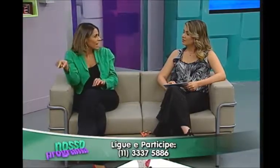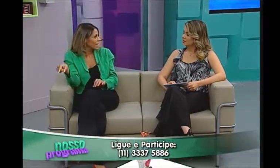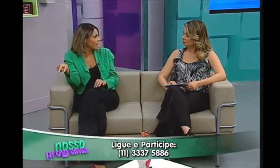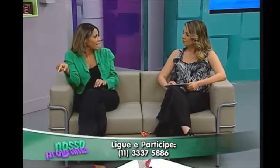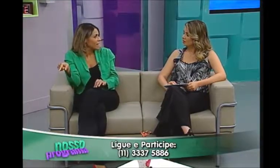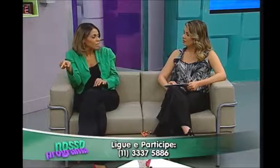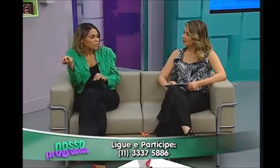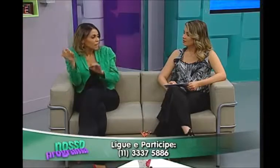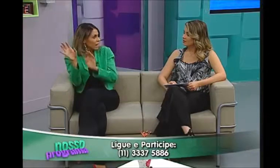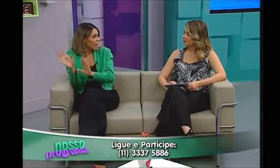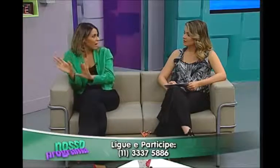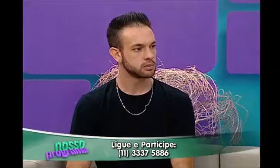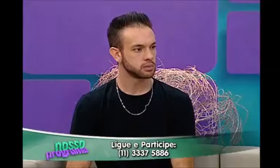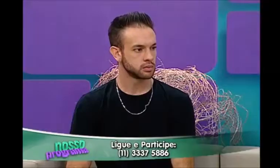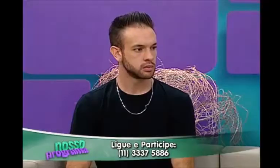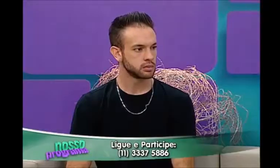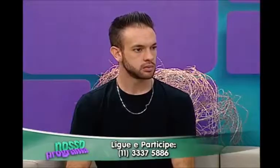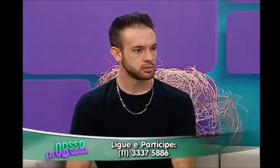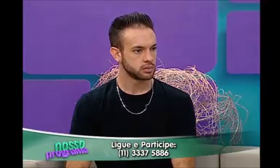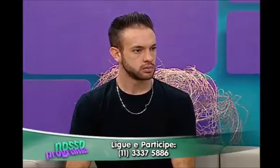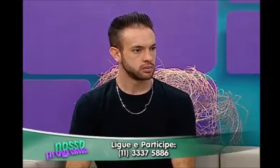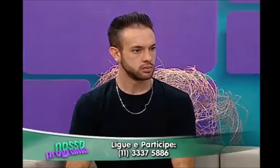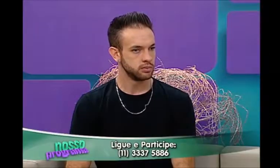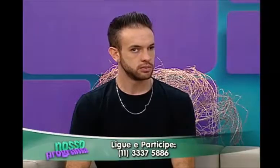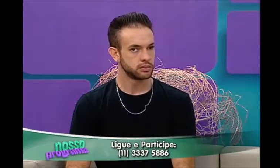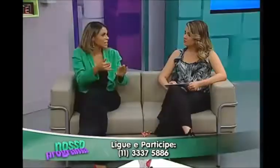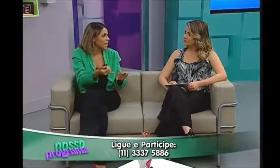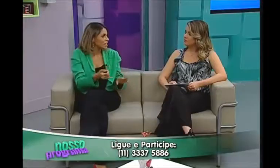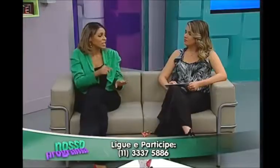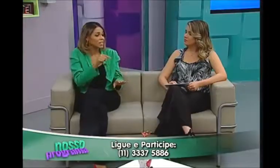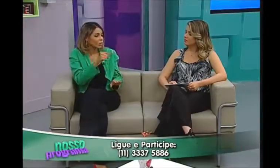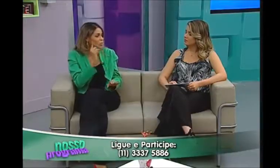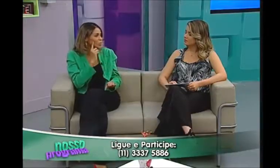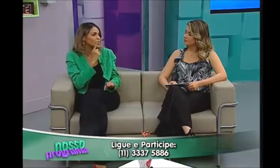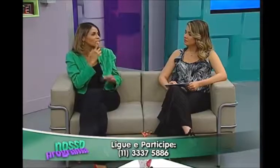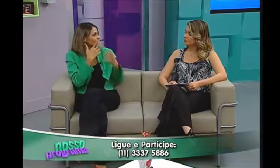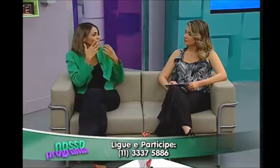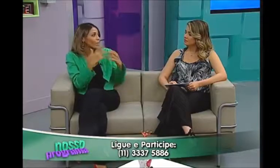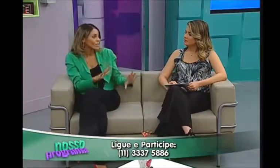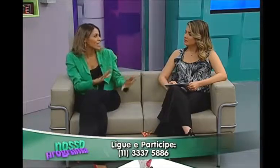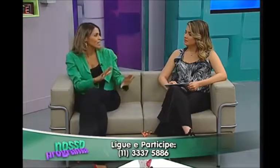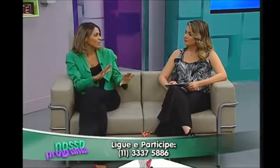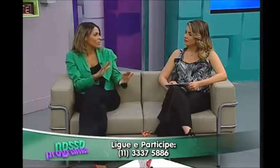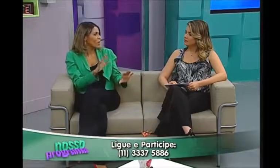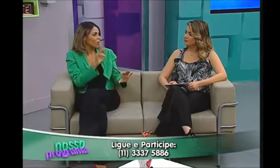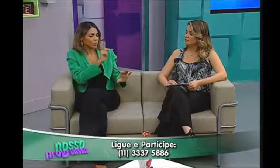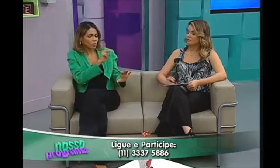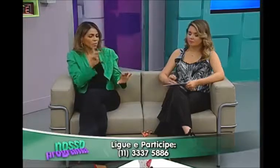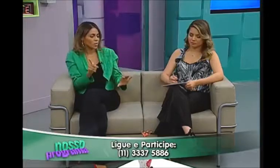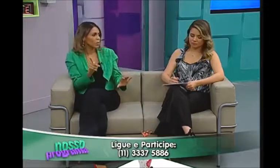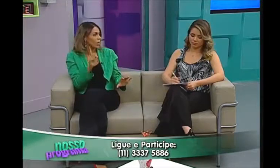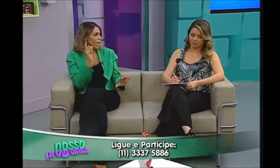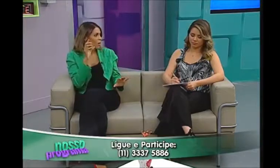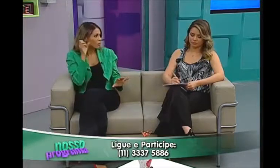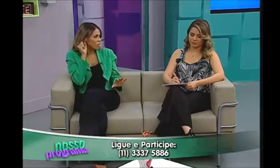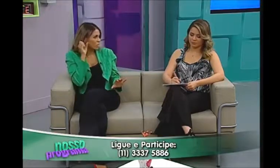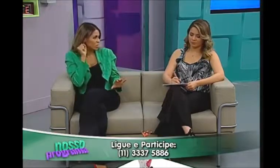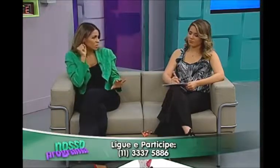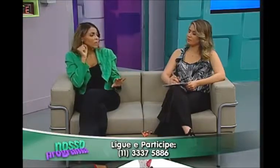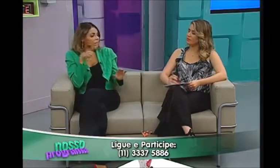dele, fica lá. Então acaba sendo uma oportunidade. Então os surdos, eles já não aceitam quando o professor é ouvinte.